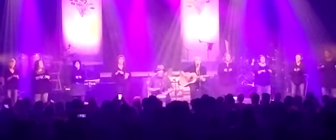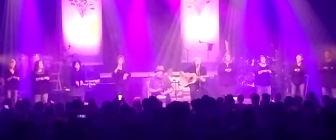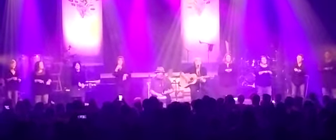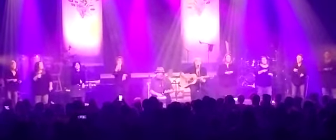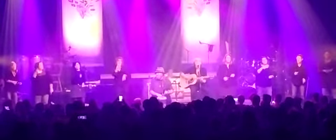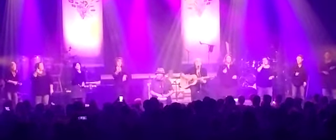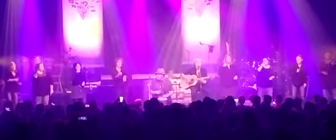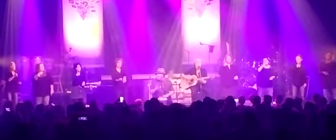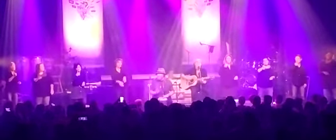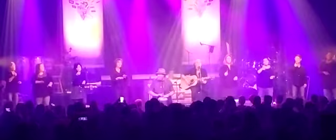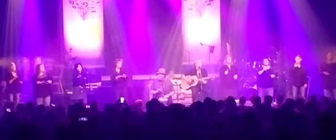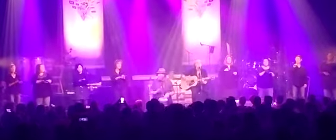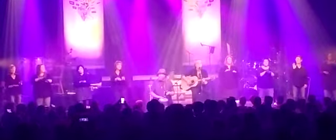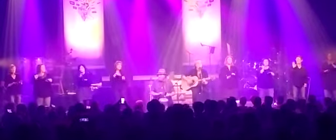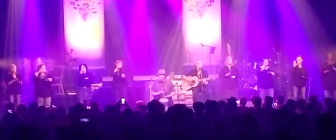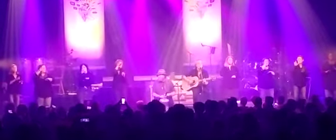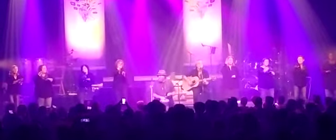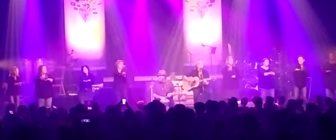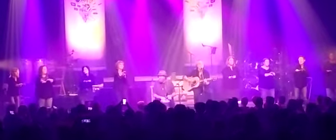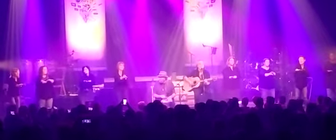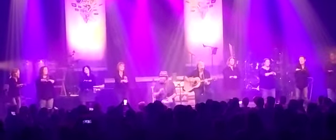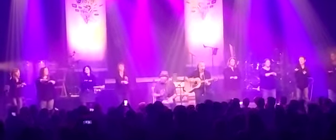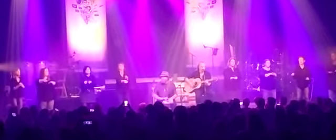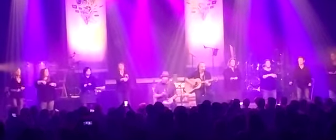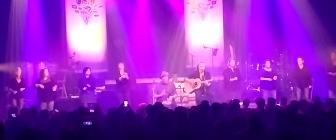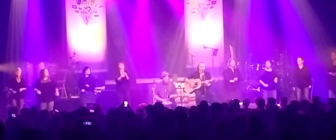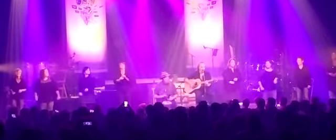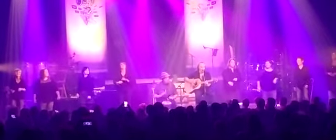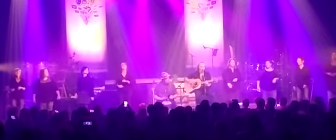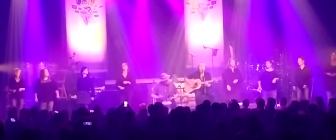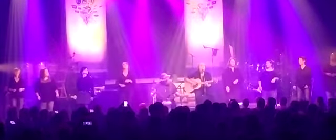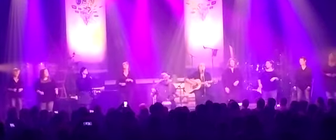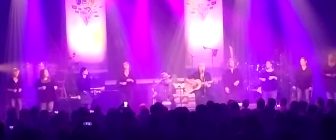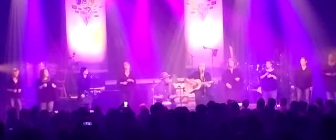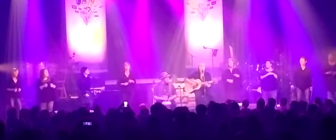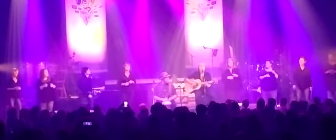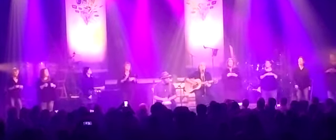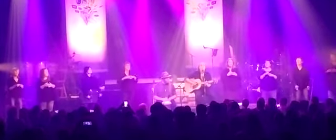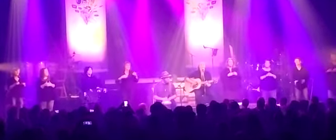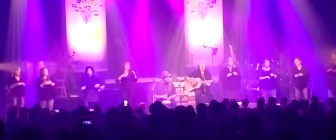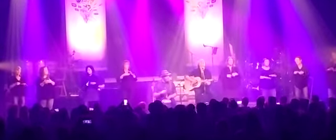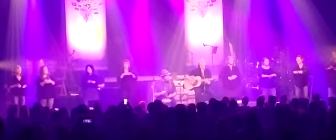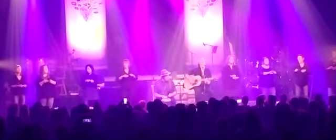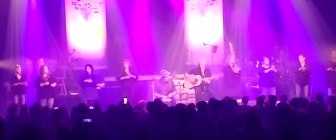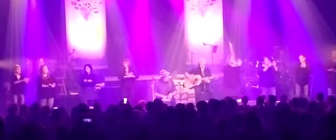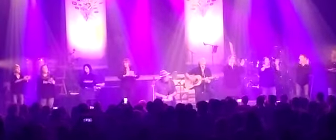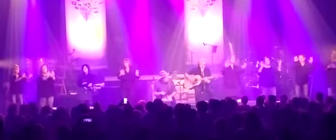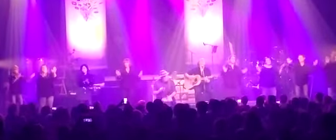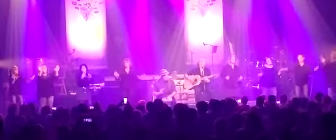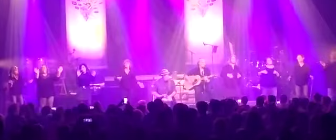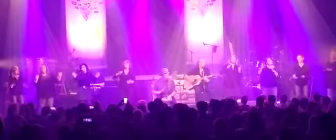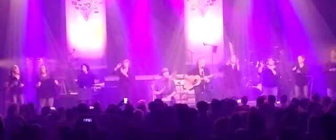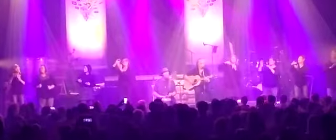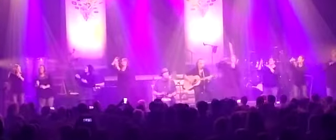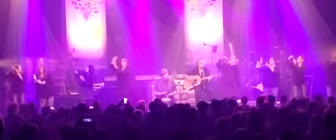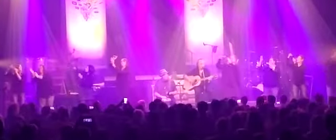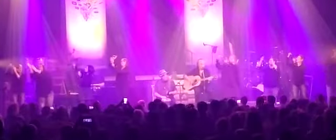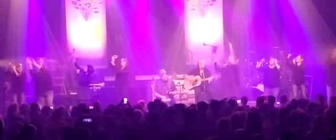comme on l'a vu au premier pas. Hey, on vous souhaite